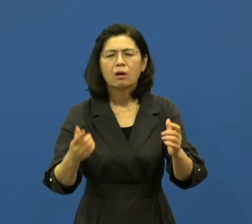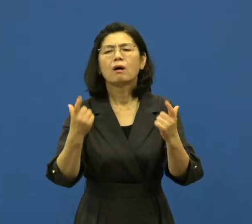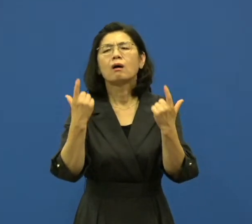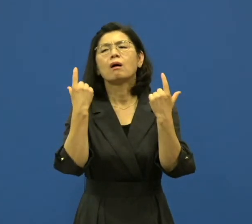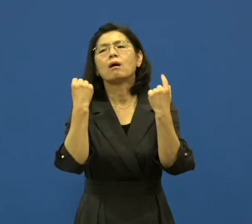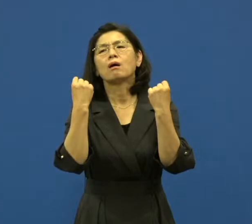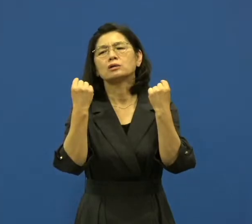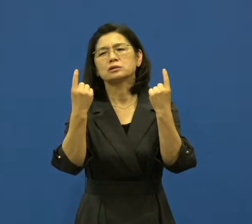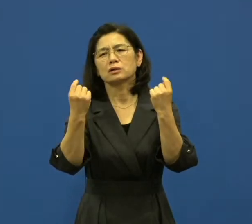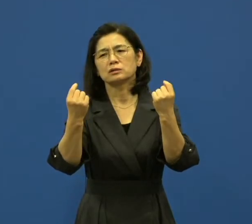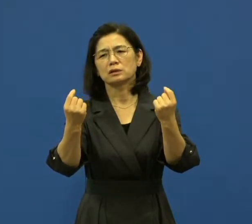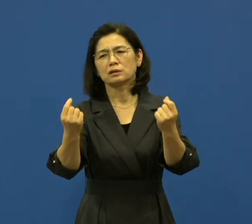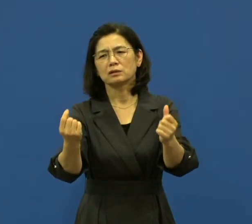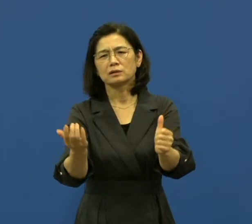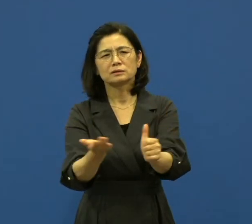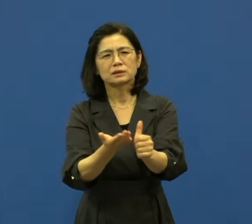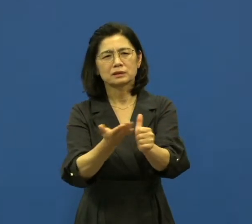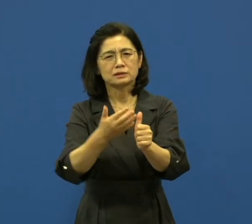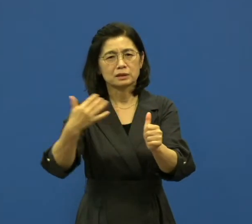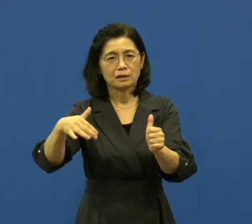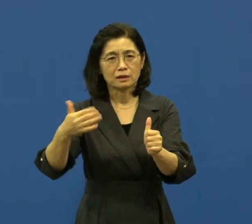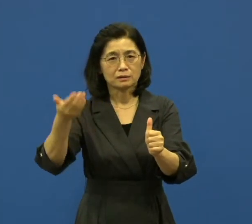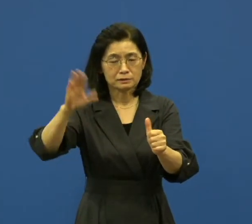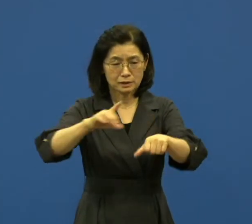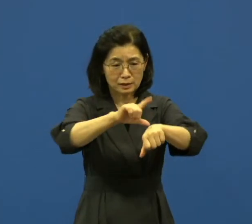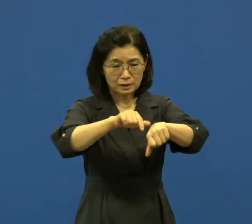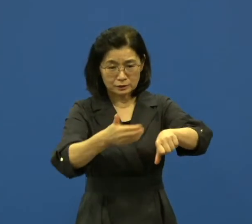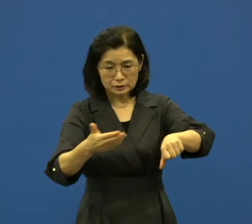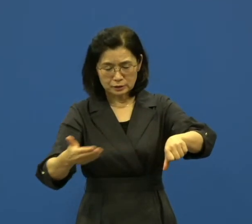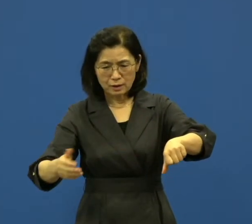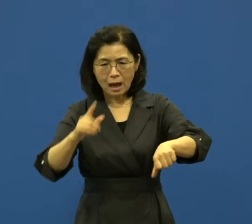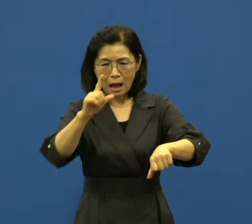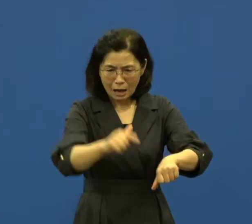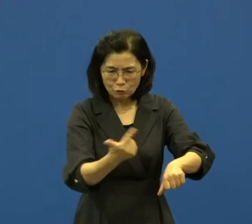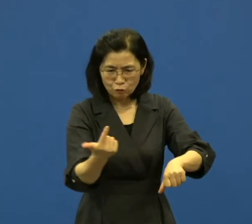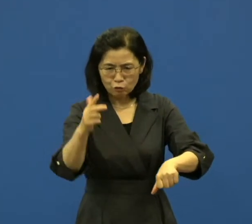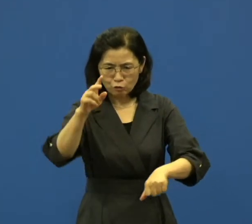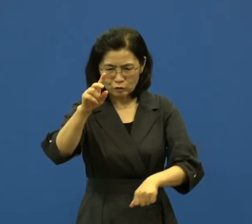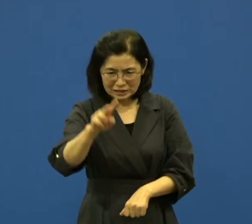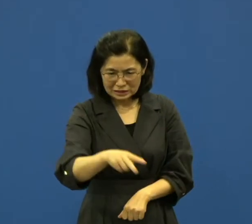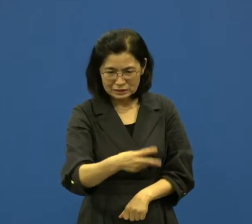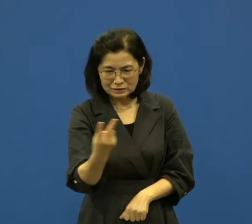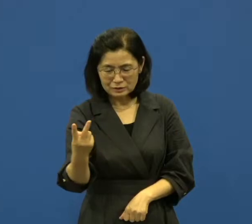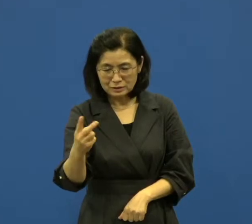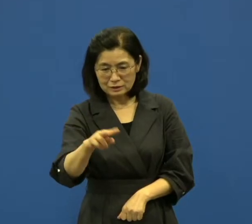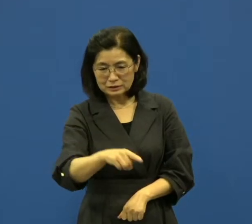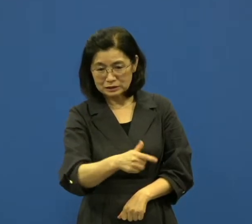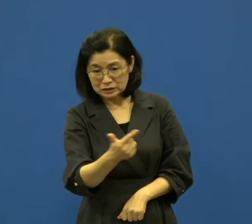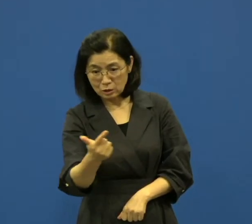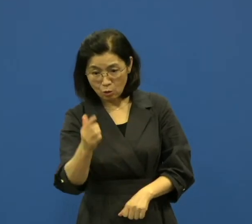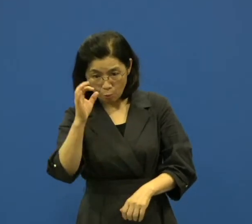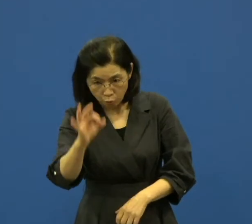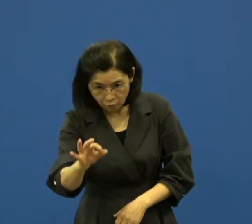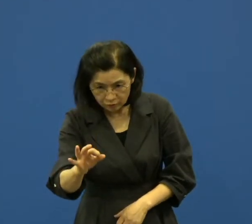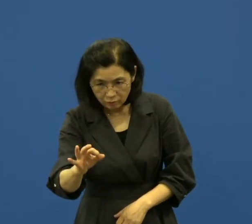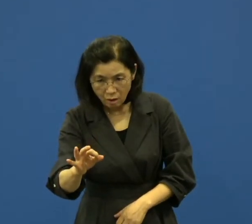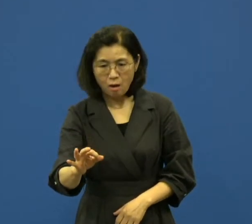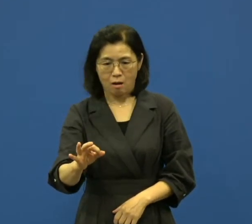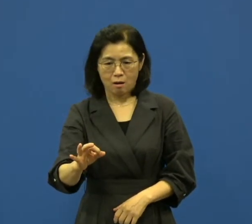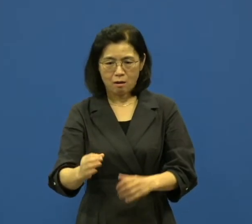며칠 지나고 나면 쑥쑥 자라있어요. 하나님 말씀에 귀를 기울이고 있는